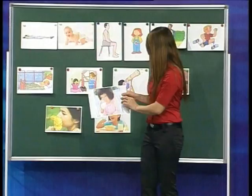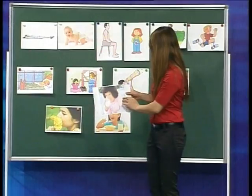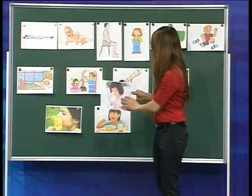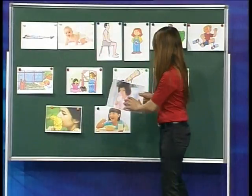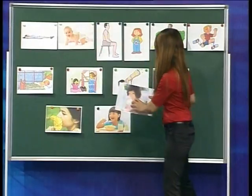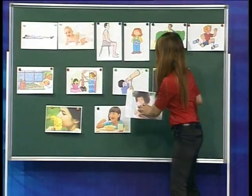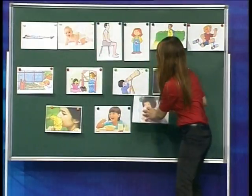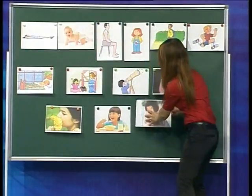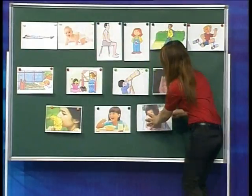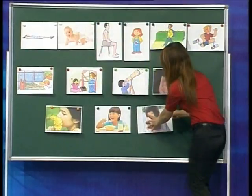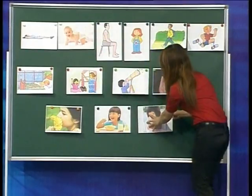Bức tranh này thể hiện hành động gì nhỉ